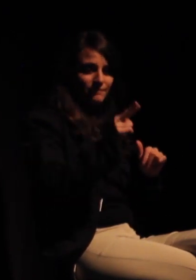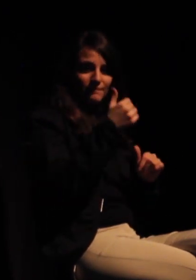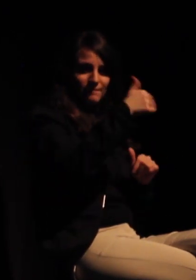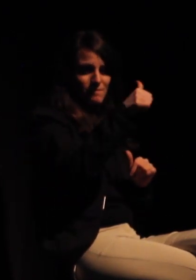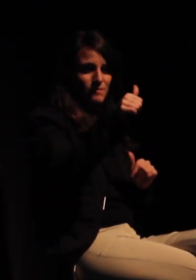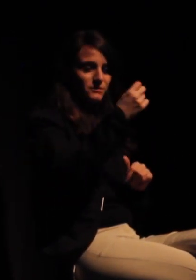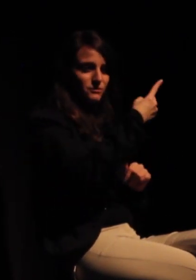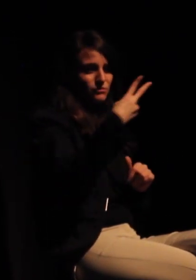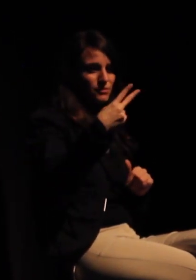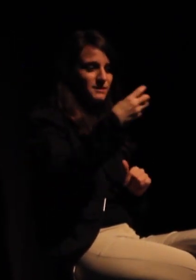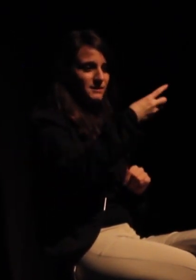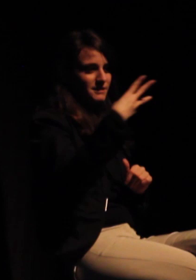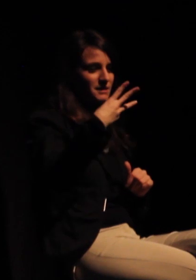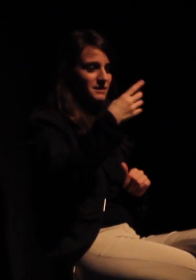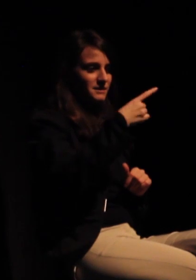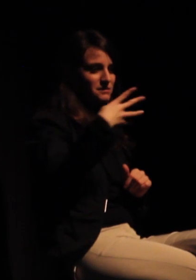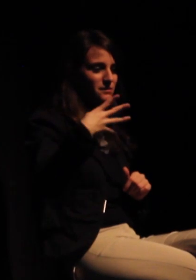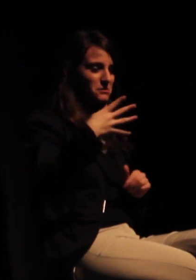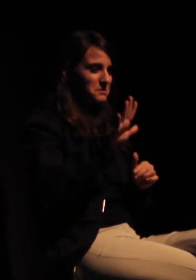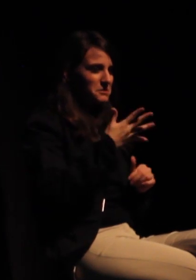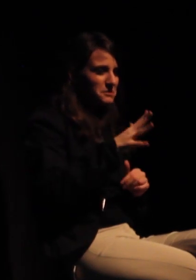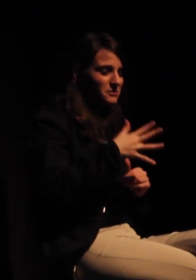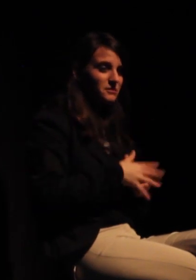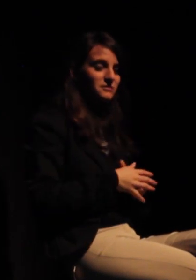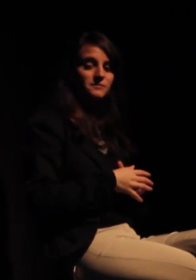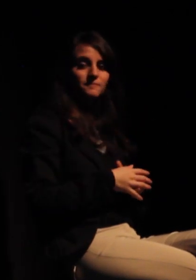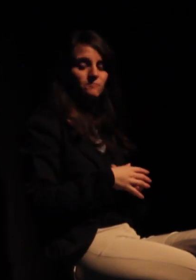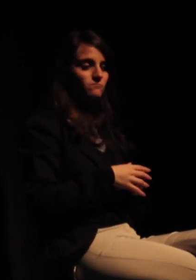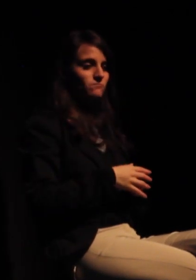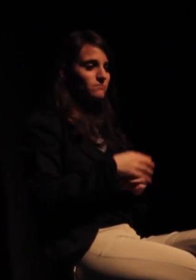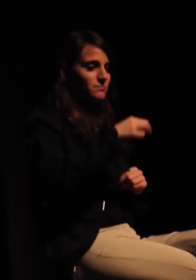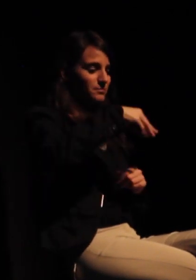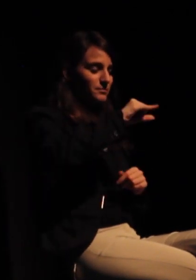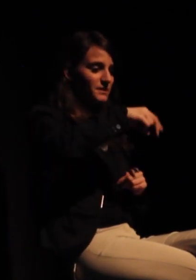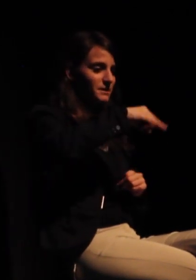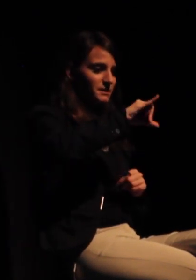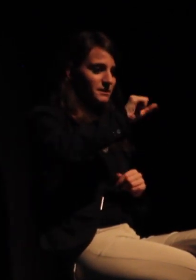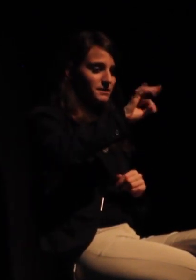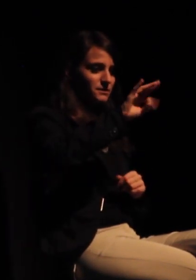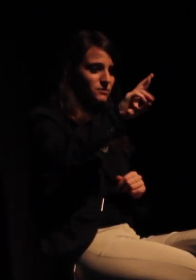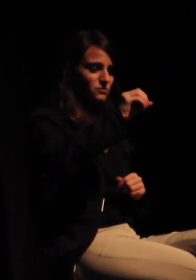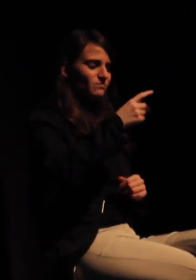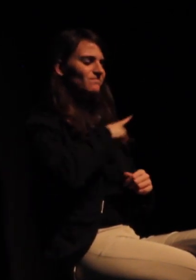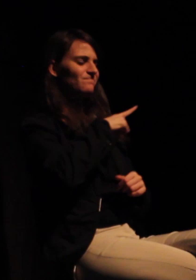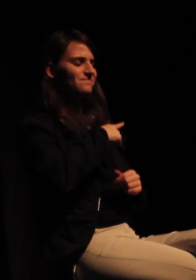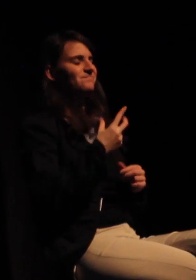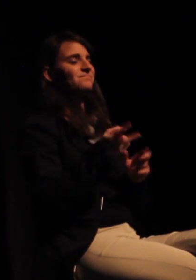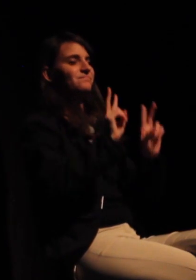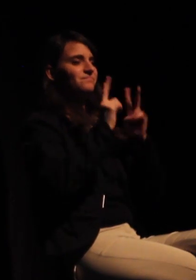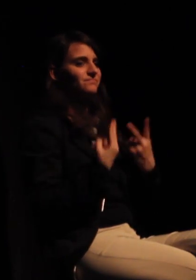11, 12, 13, 14 ministros que estão lá dentro. Tem todos os privilégios, os parlamentares têm todos os